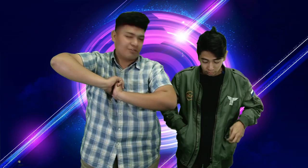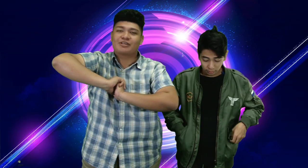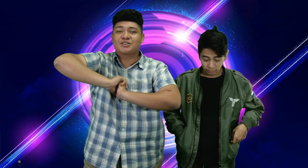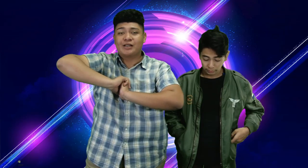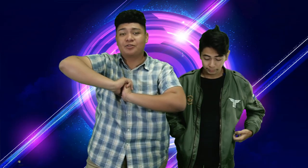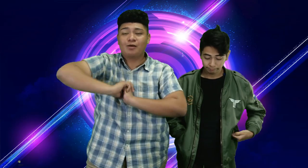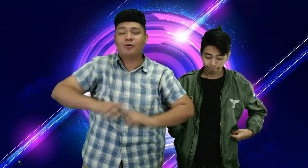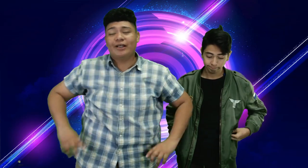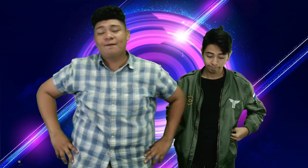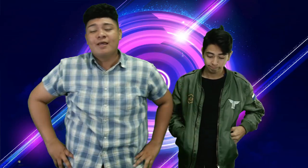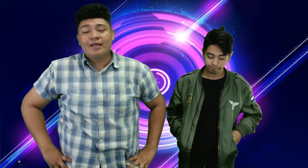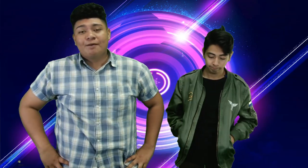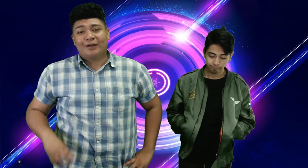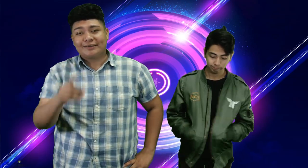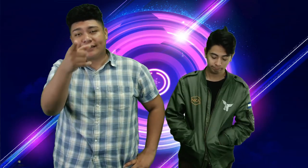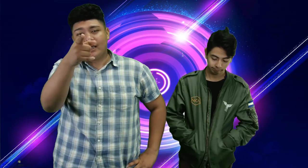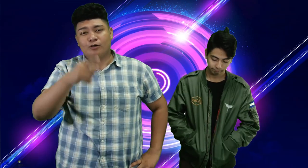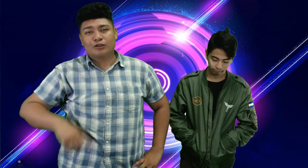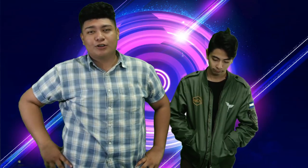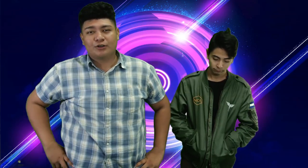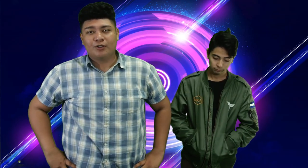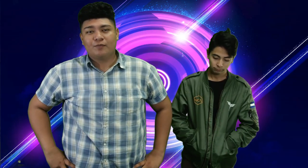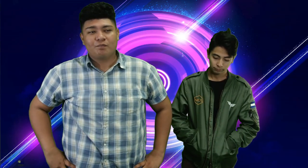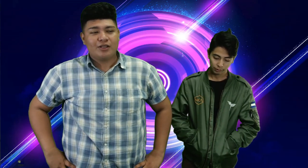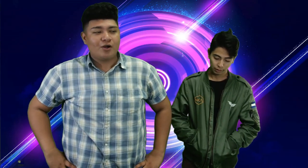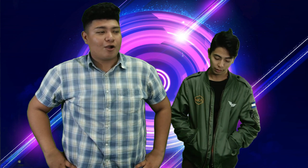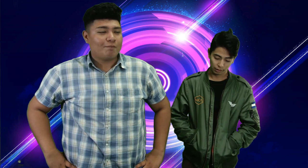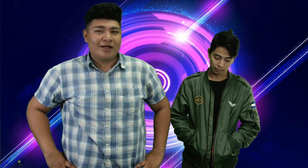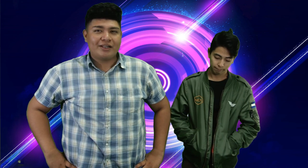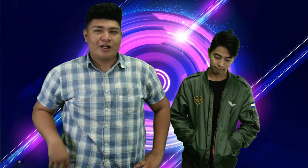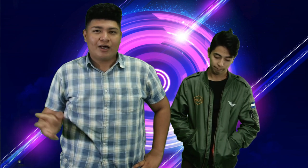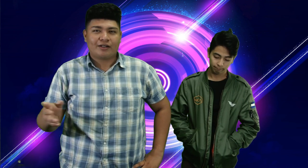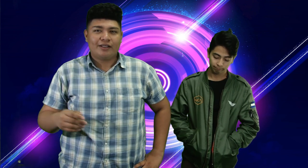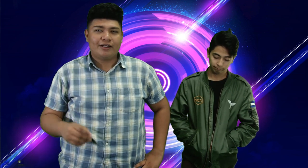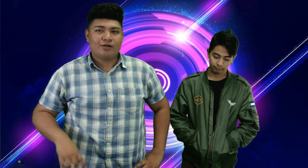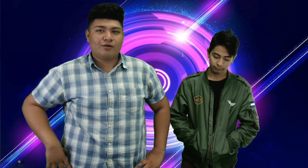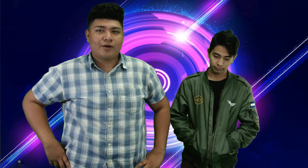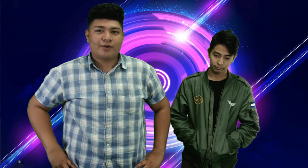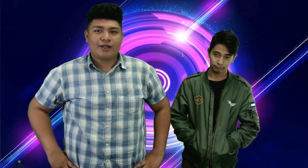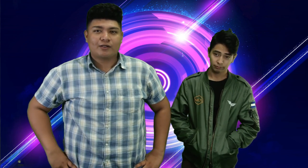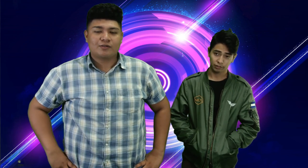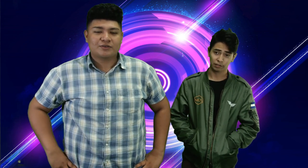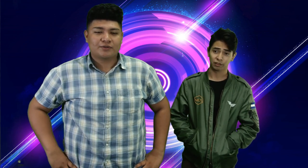funcionando las mujeres para que se queden con nosotros y nos acompañen más reír o llorar